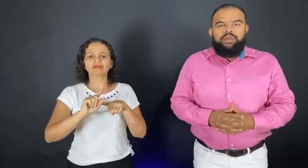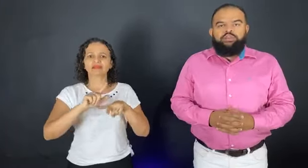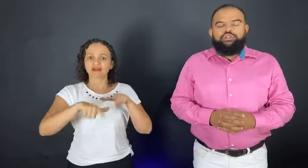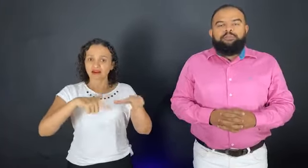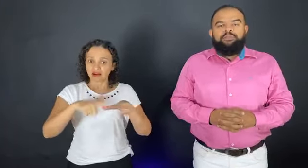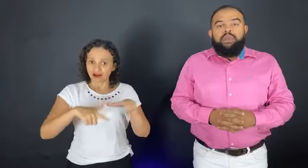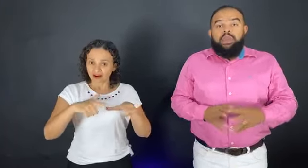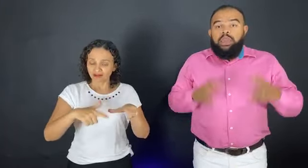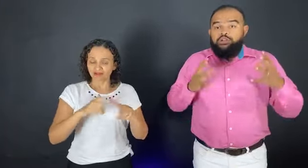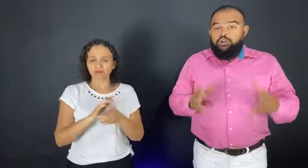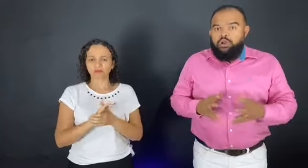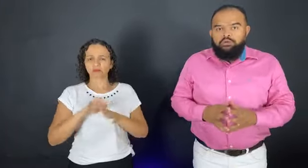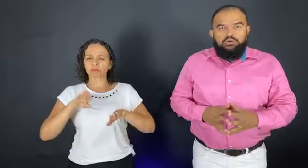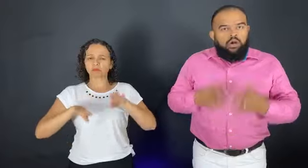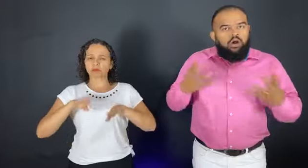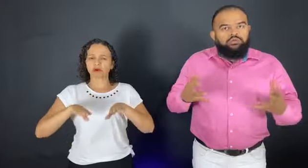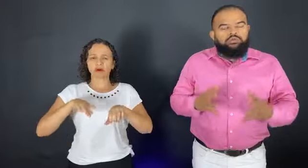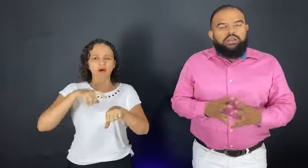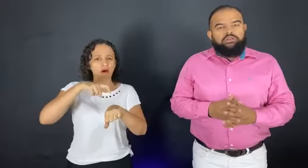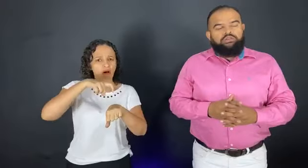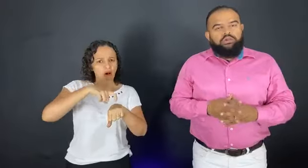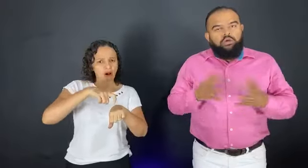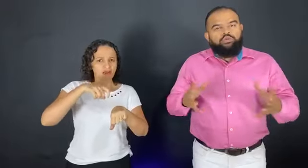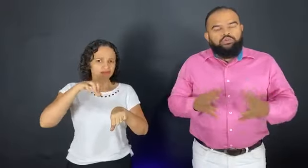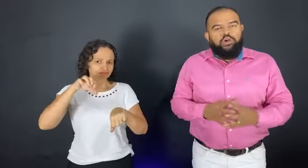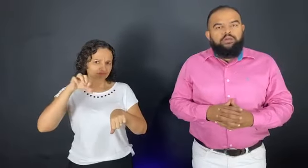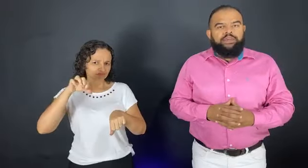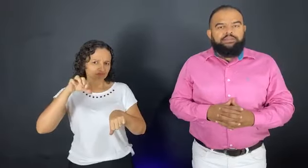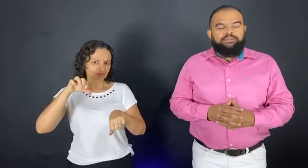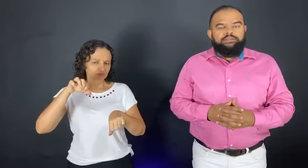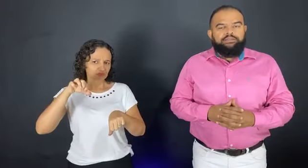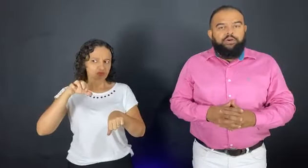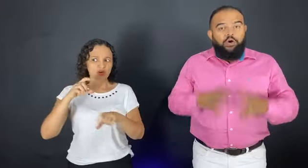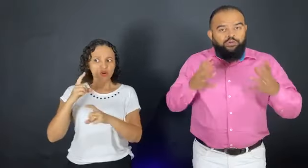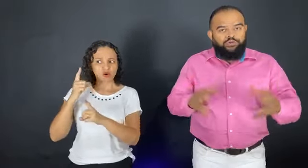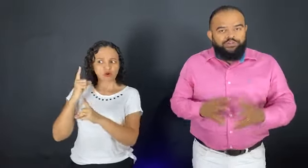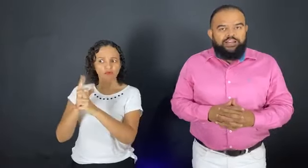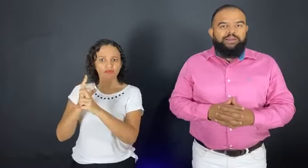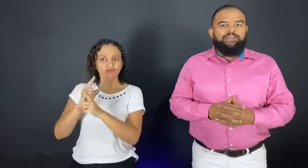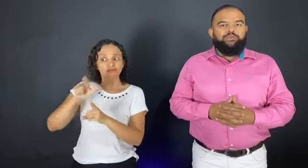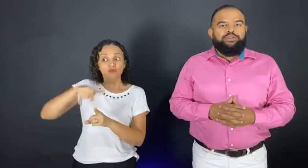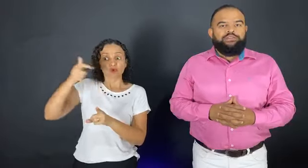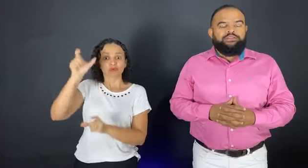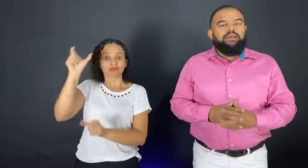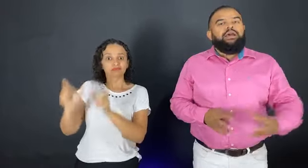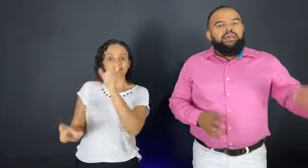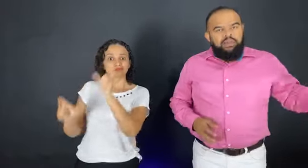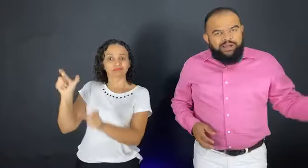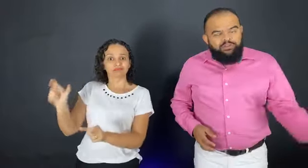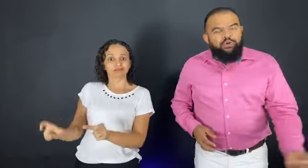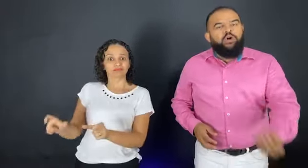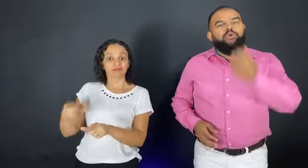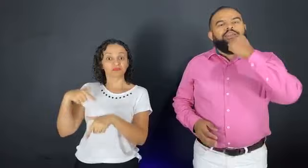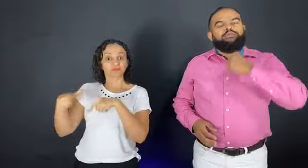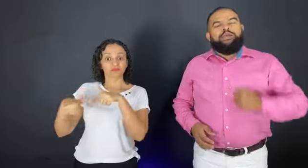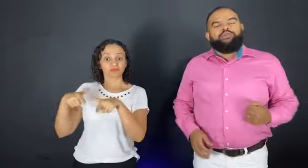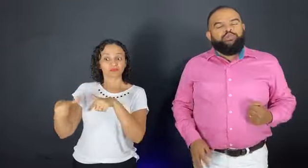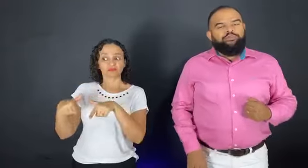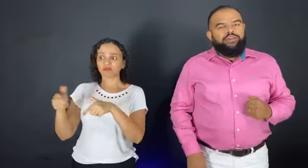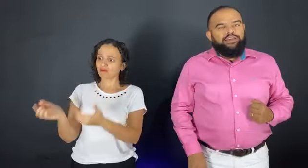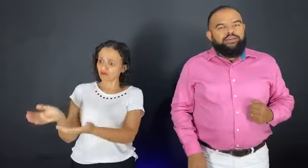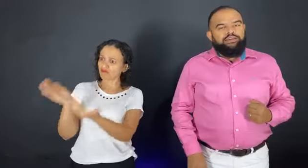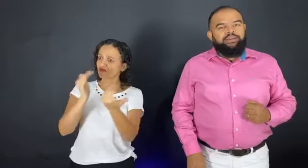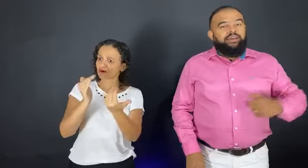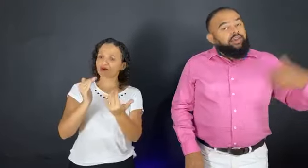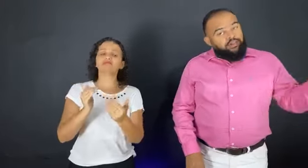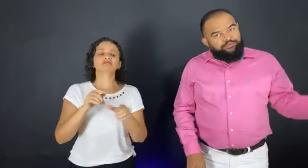saiu novamente e achou outros homens, outros trabalhadores, e mandou eles para a